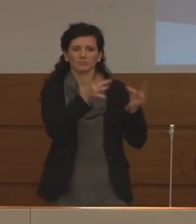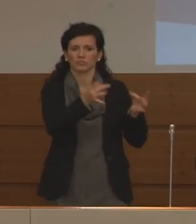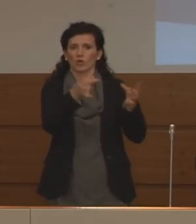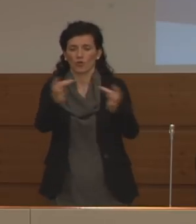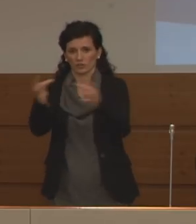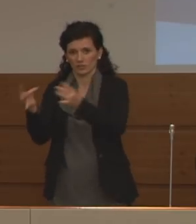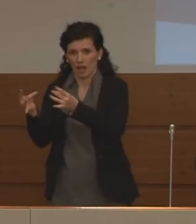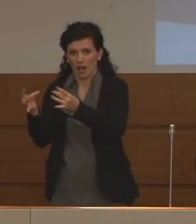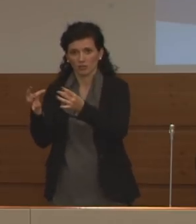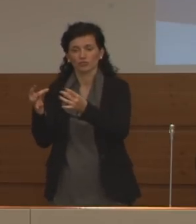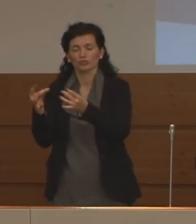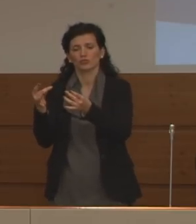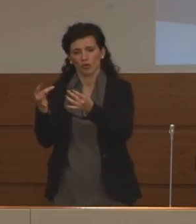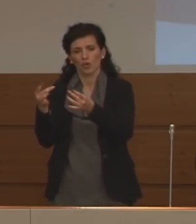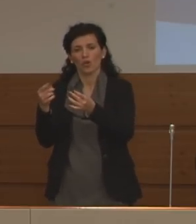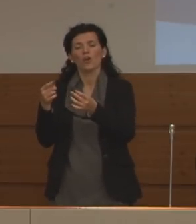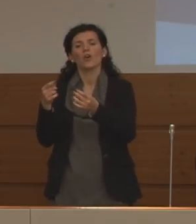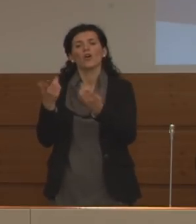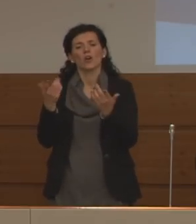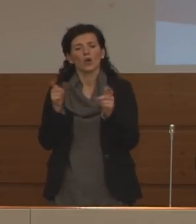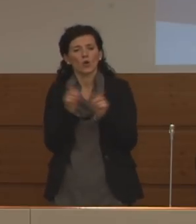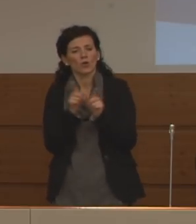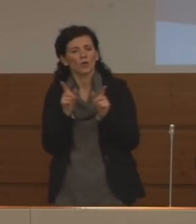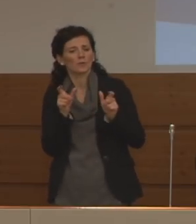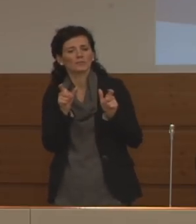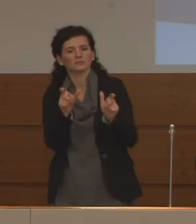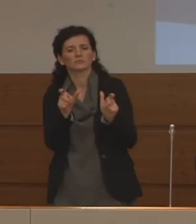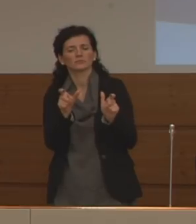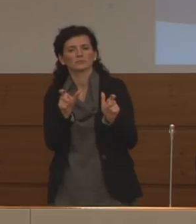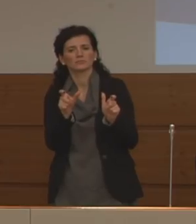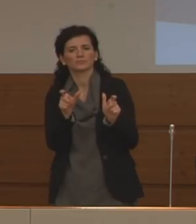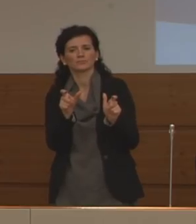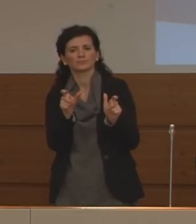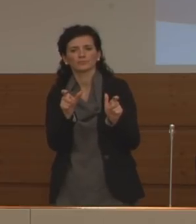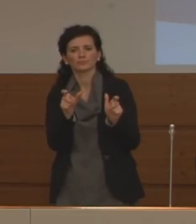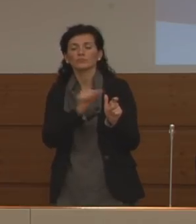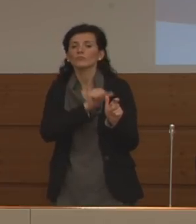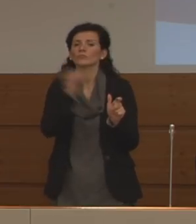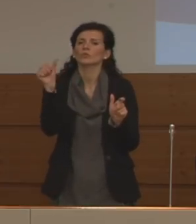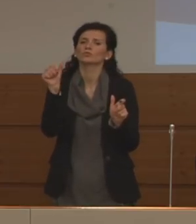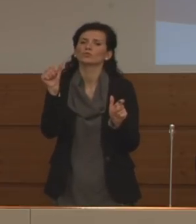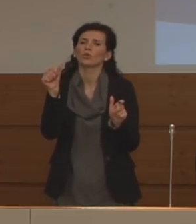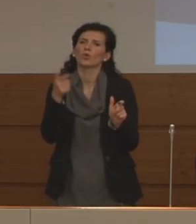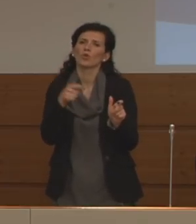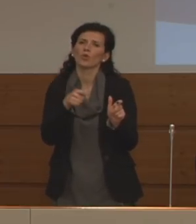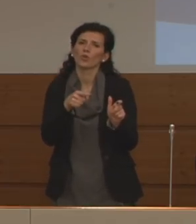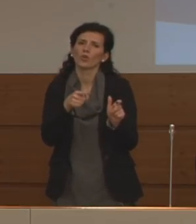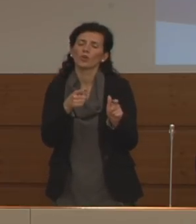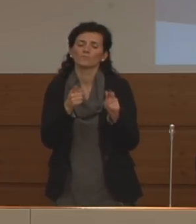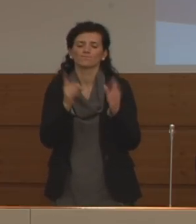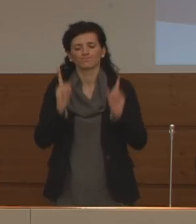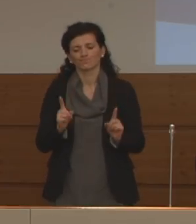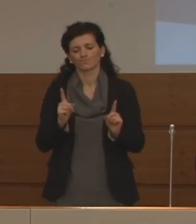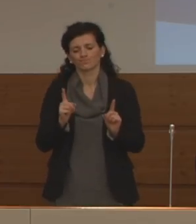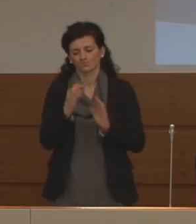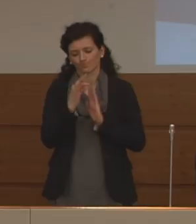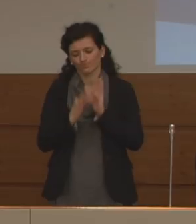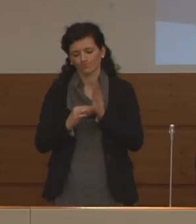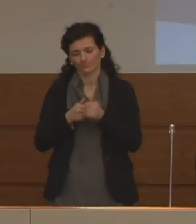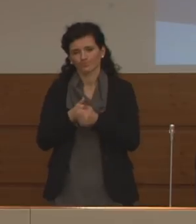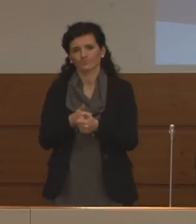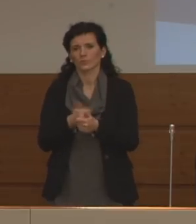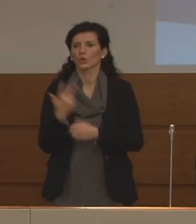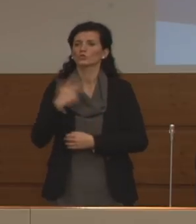che non è certamente contenibile solo con le misure di contenimento